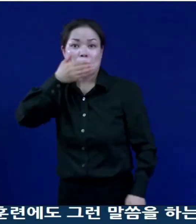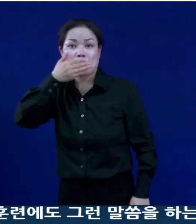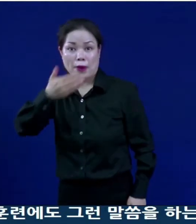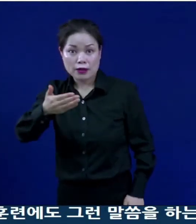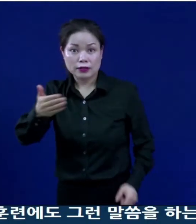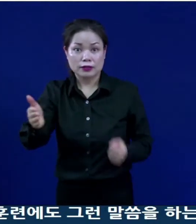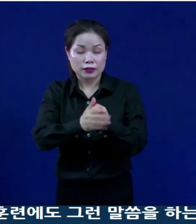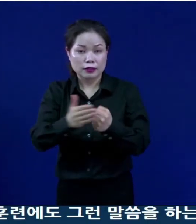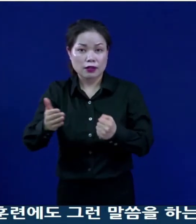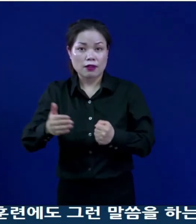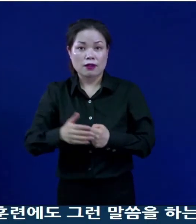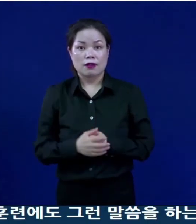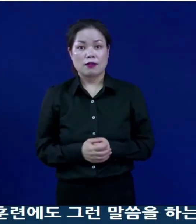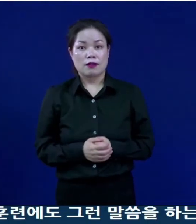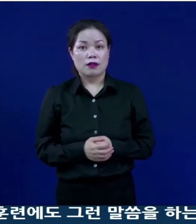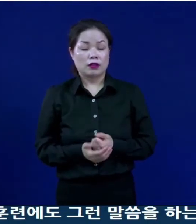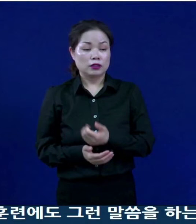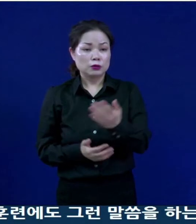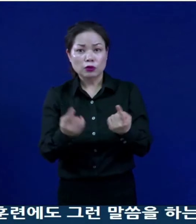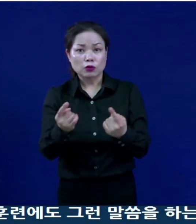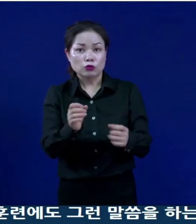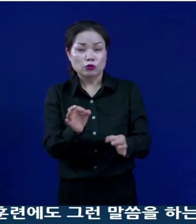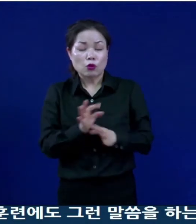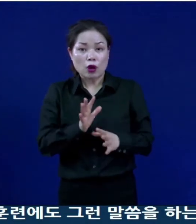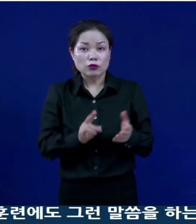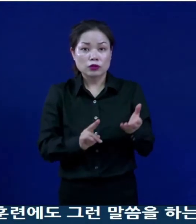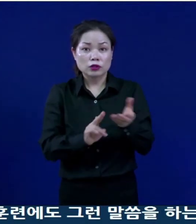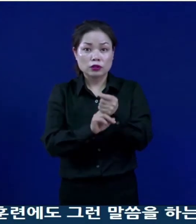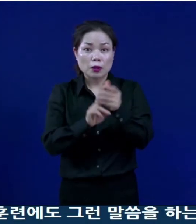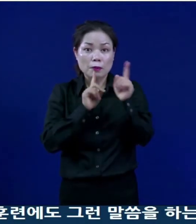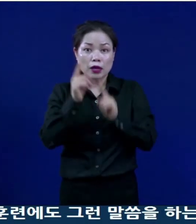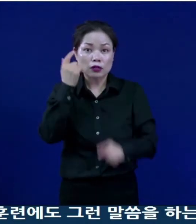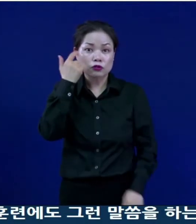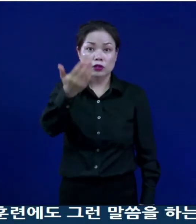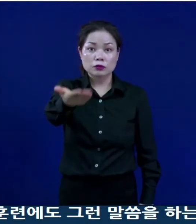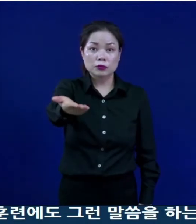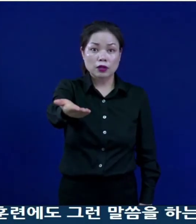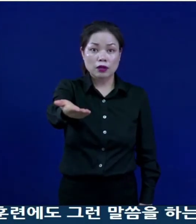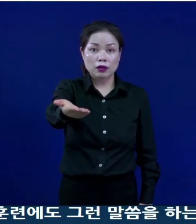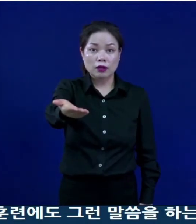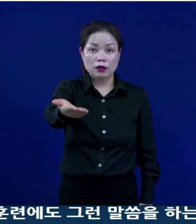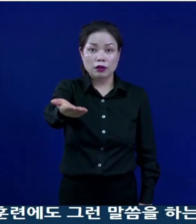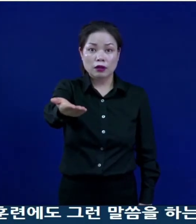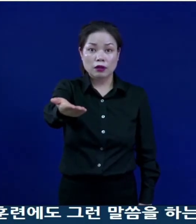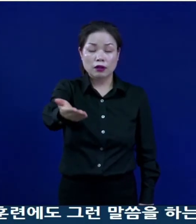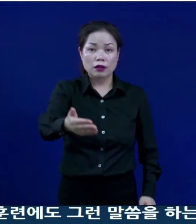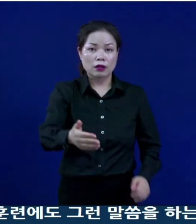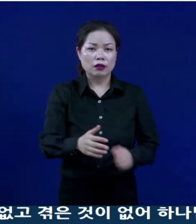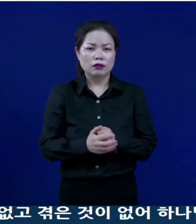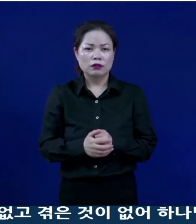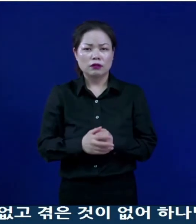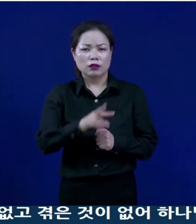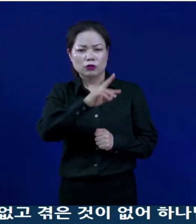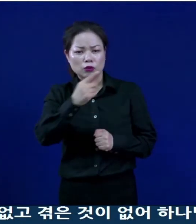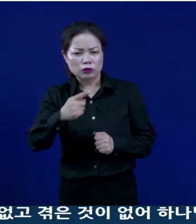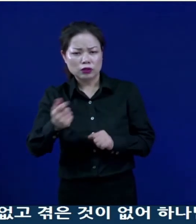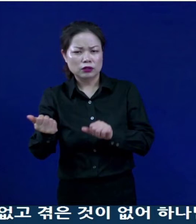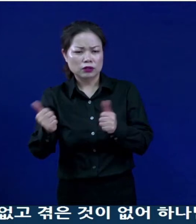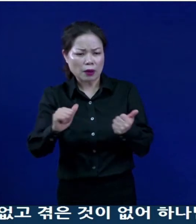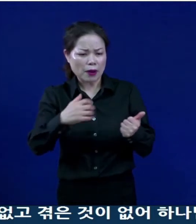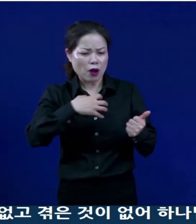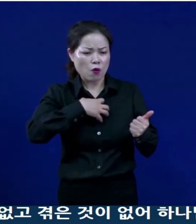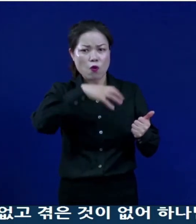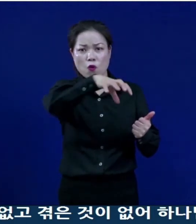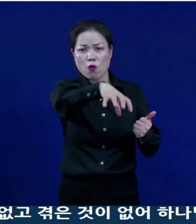사실입니다. 여러분, 이보다 더 놀라운 기적을 말씀하실 수 있으시겠습니까? 돌이킬 수 없는 사망의